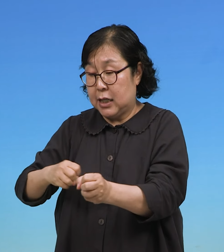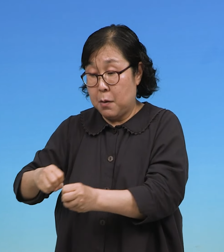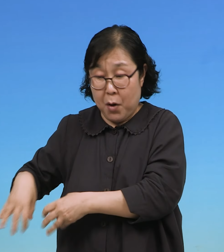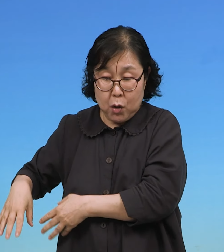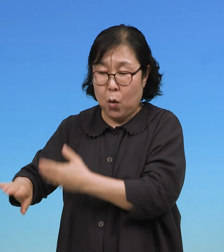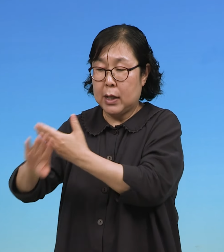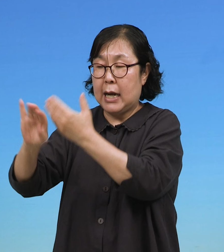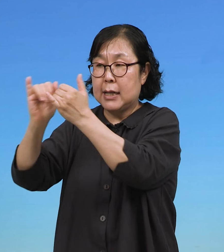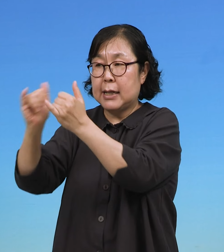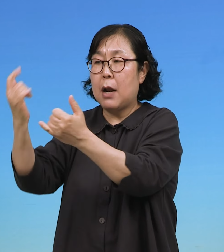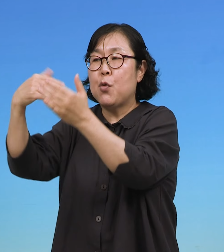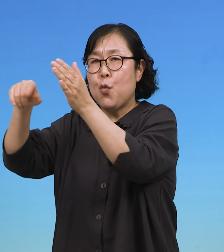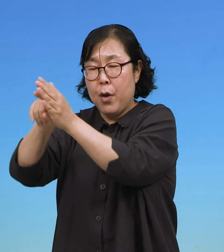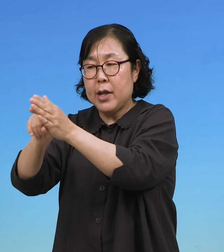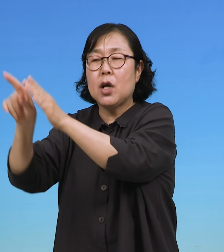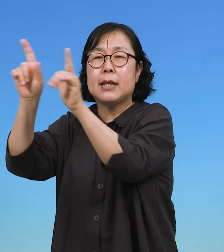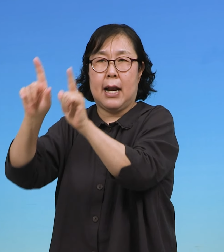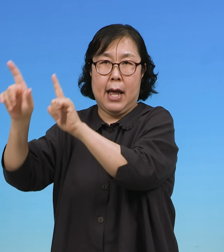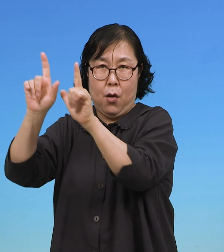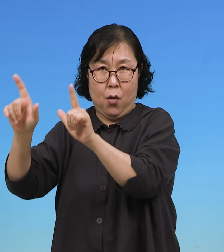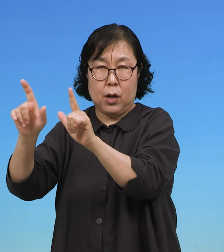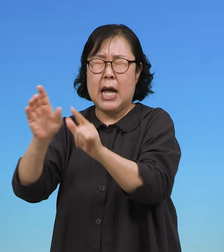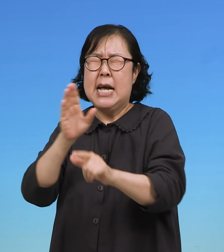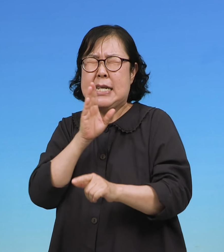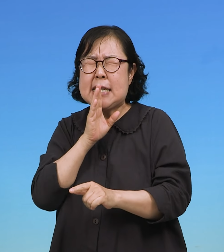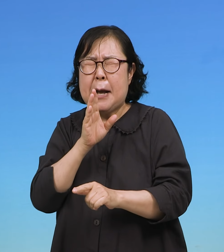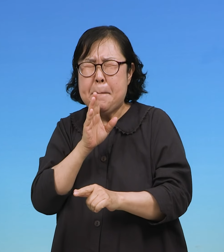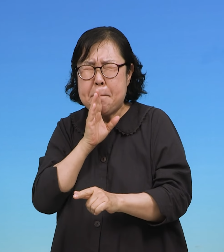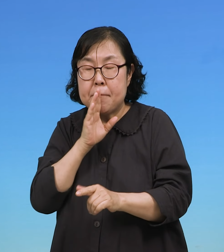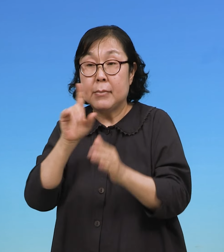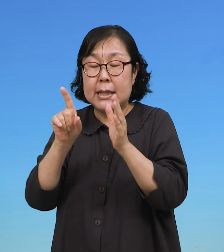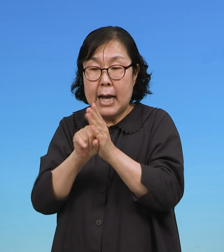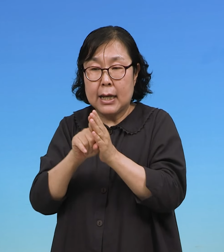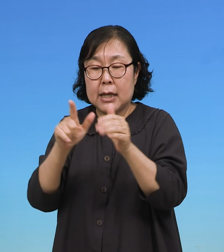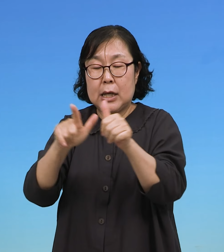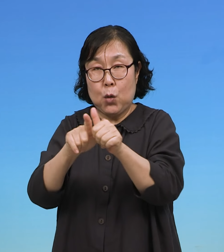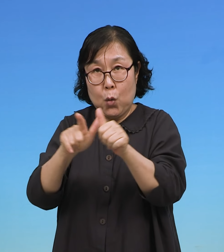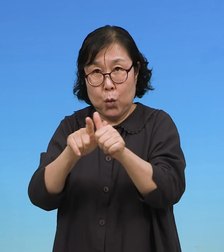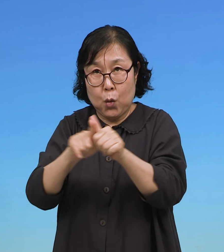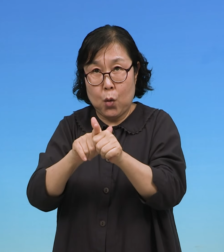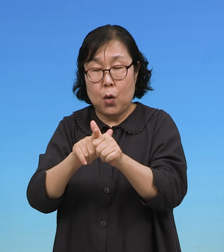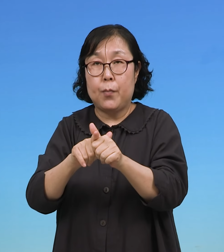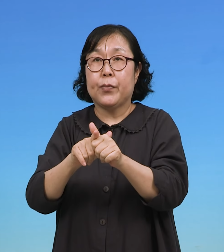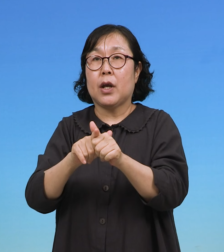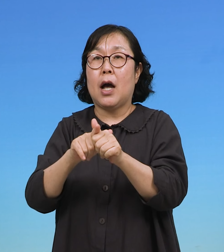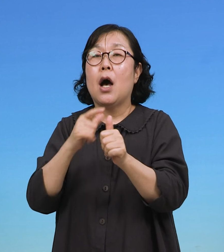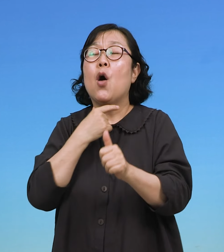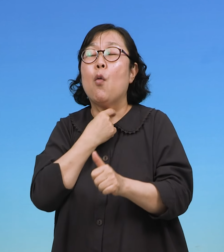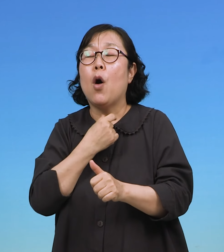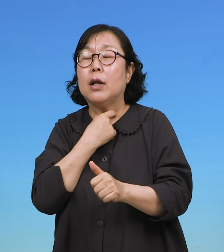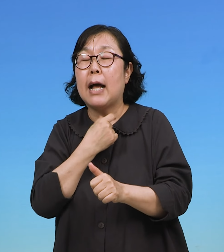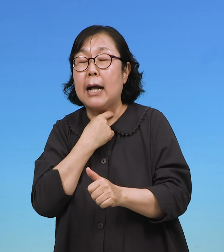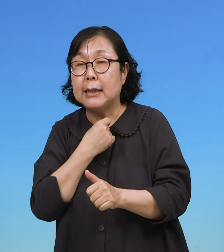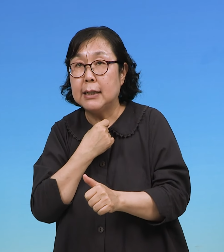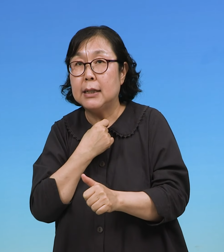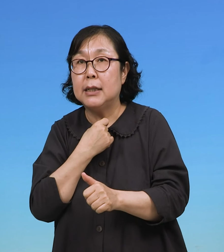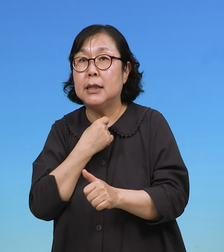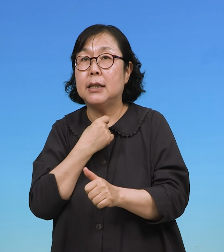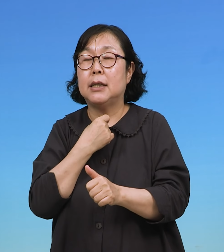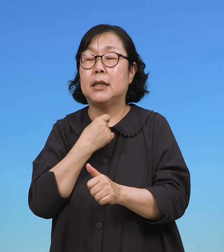것입니다. 참된 신앙인 기독교가 지향하는 인생은 참된